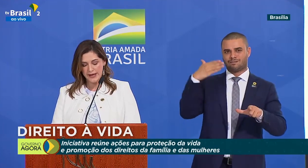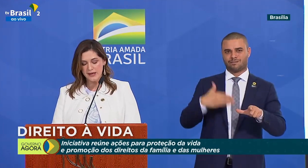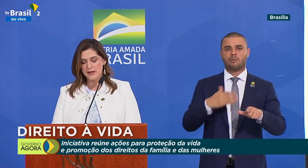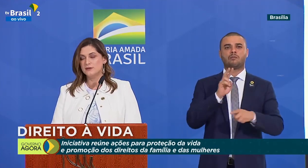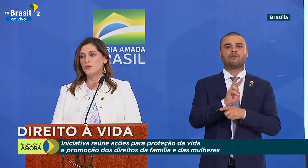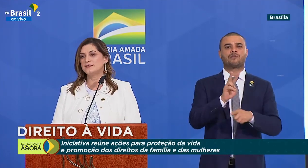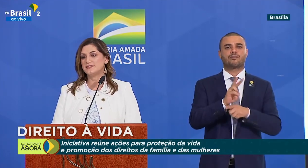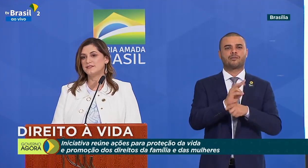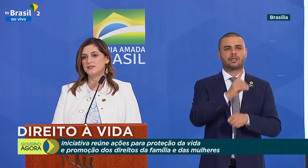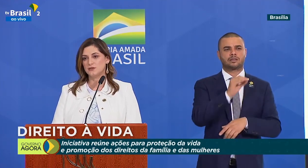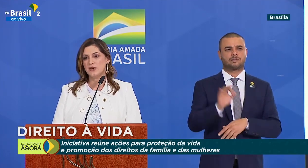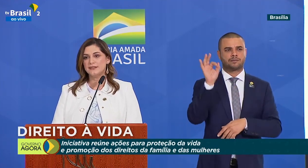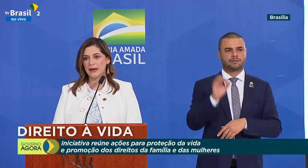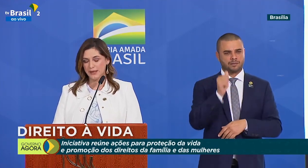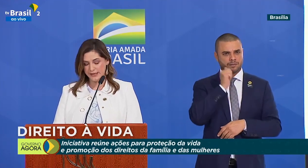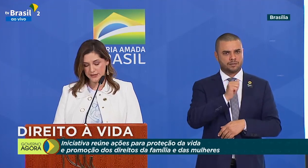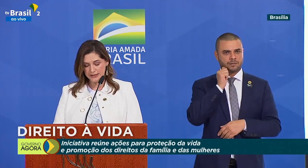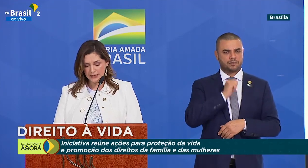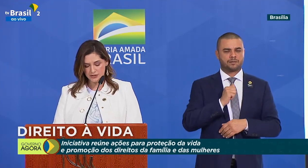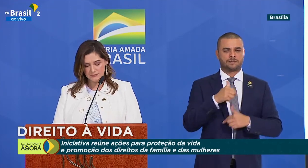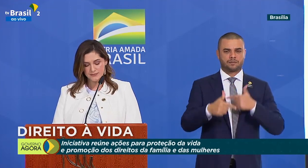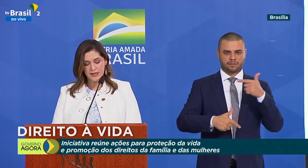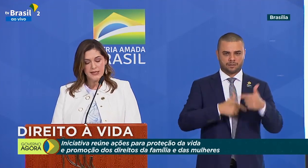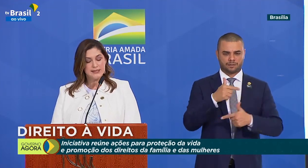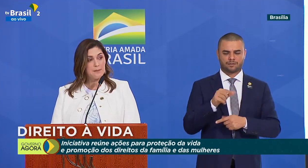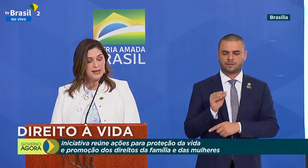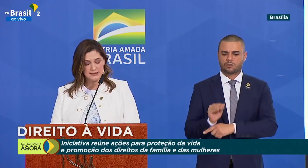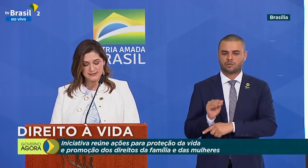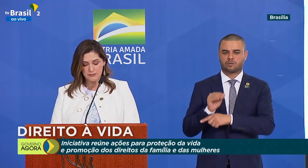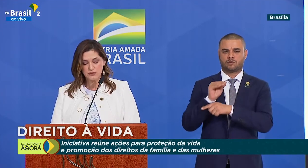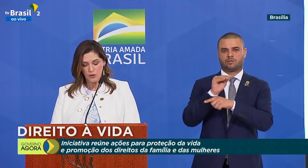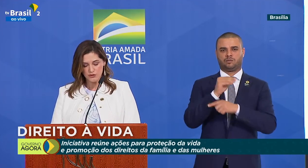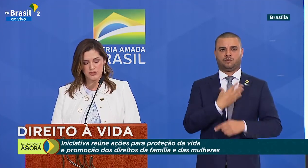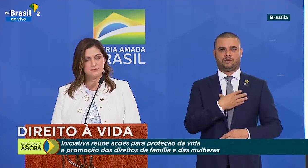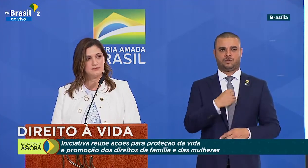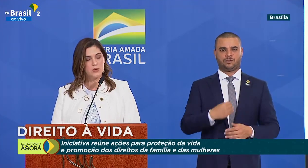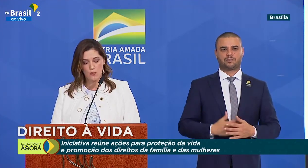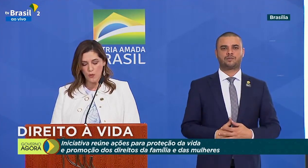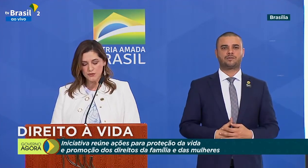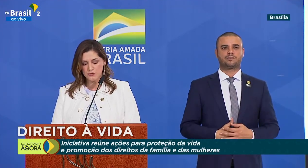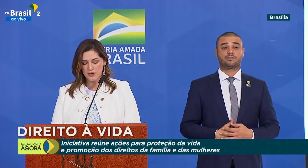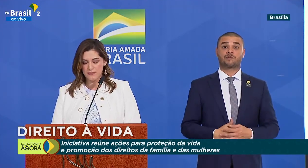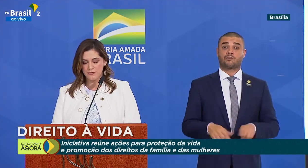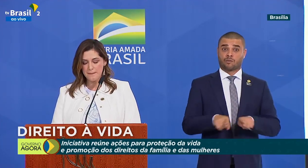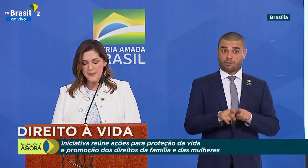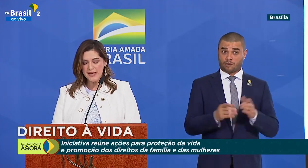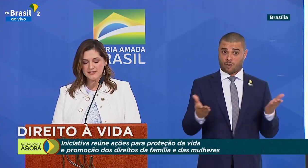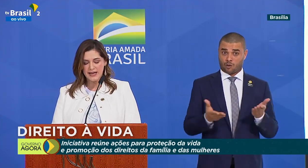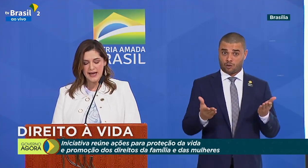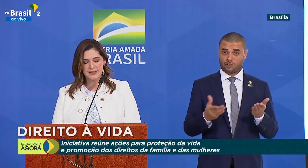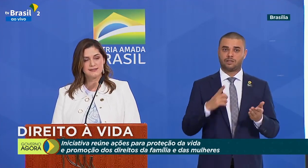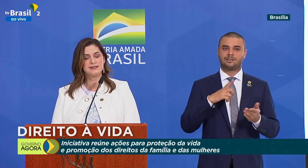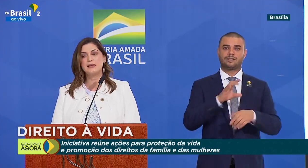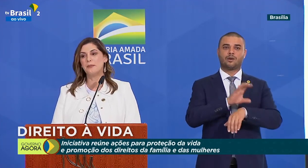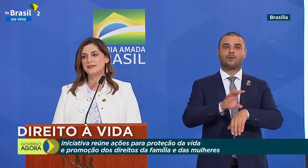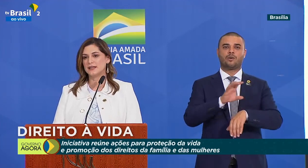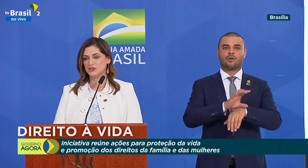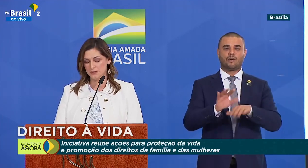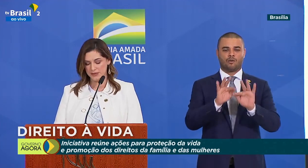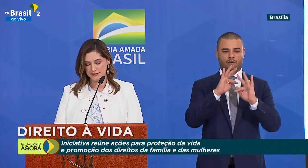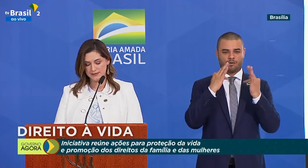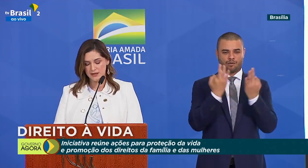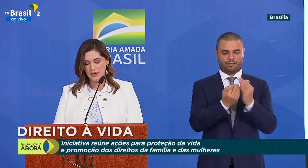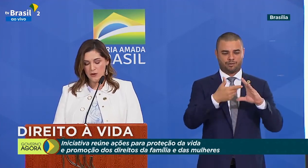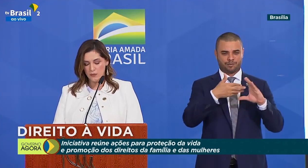integral da mulher no Exercício da Maternidade também lançamos hoje o curso famílias raras